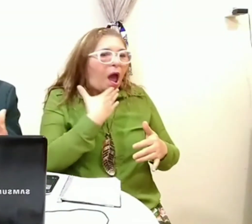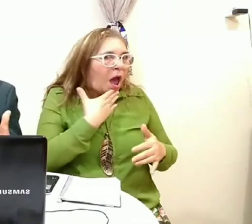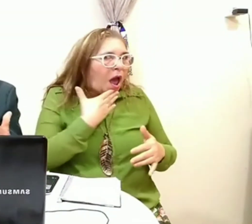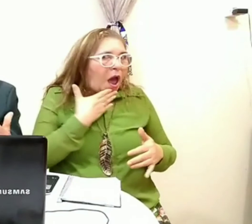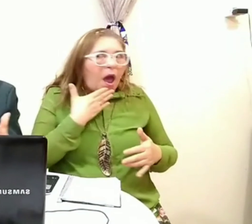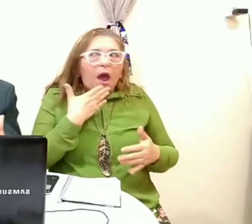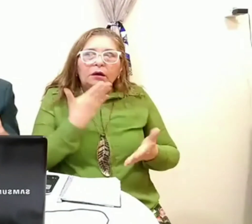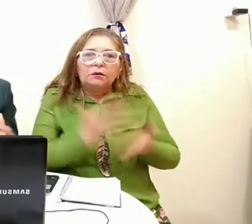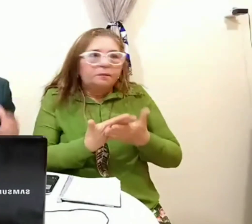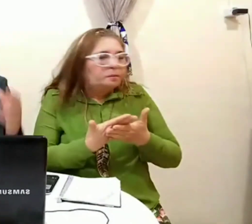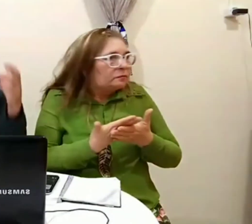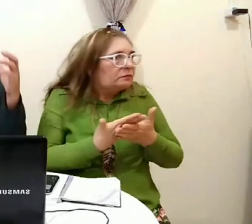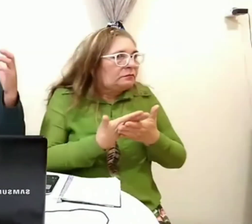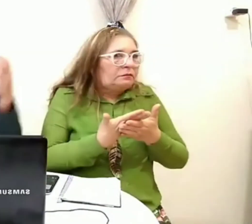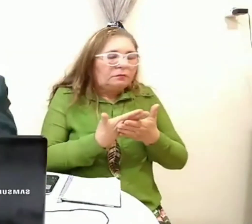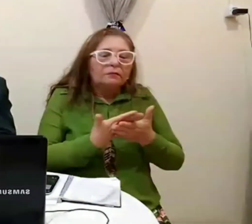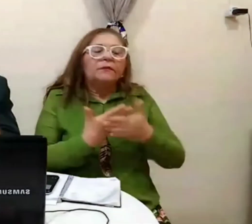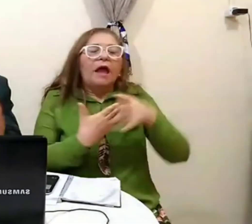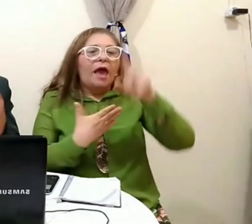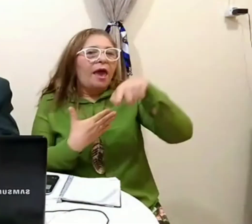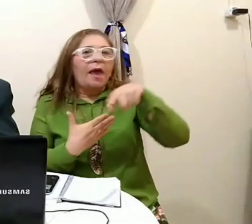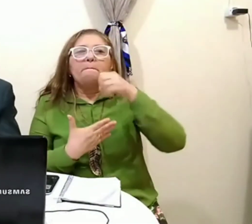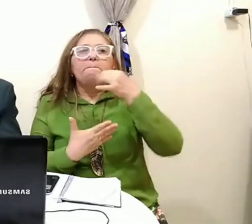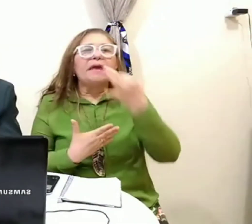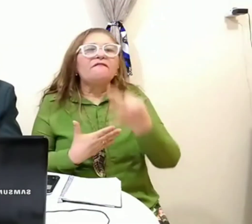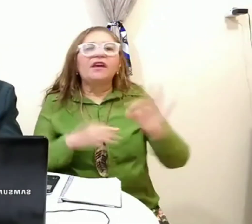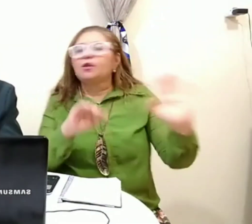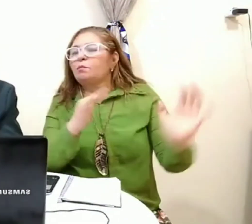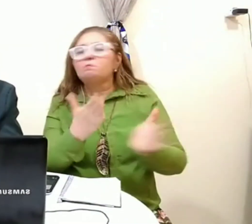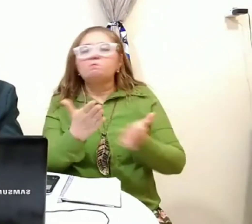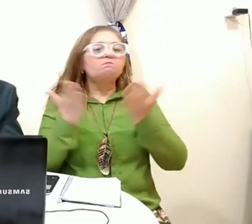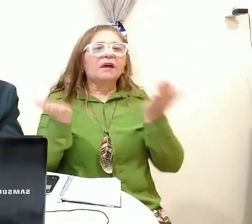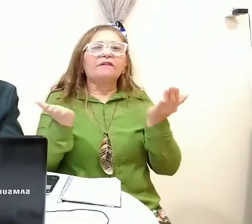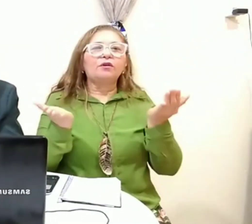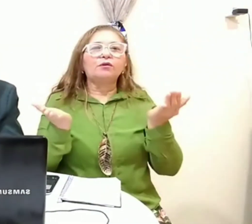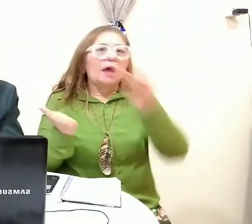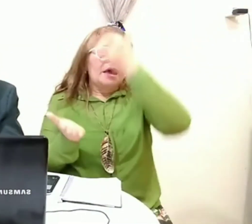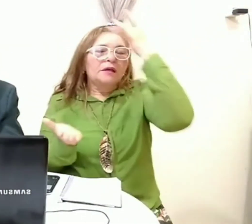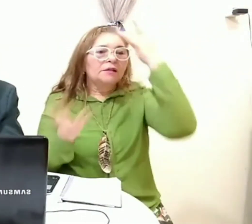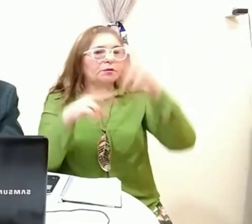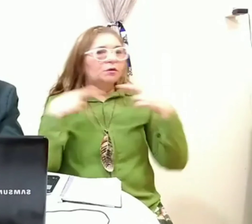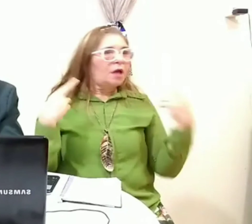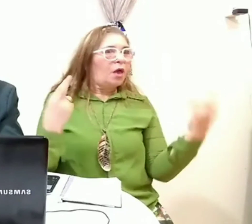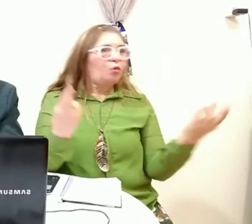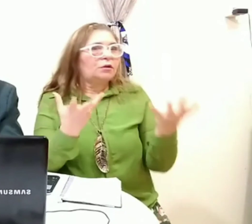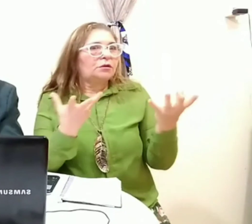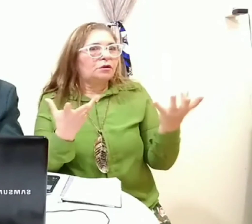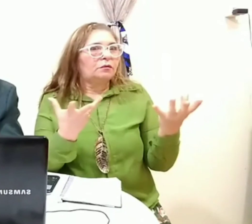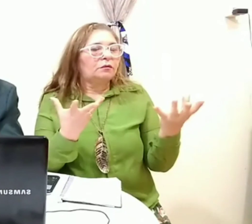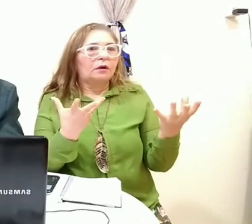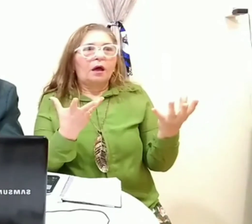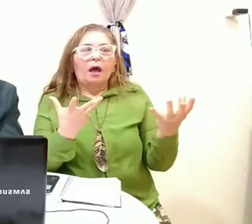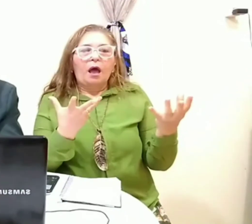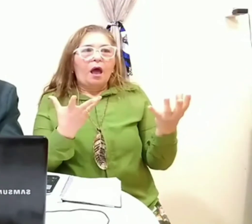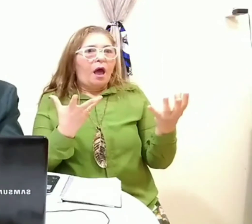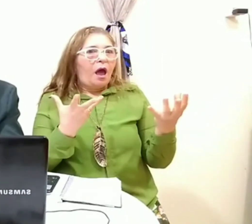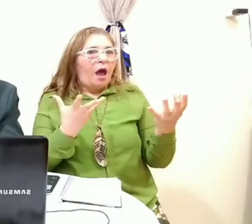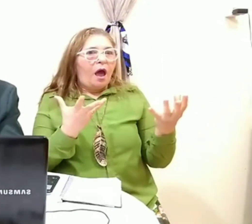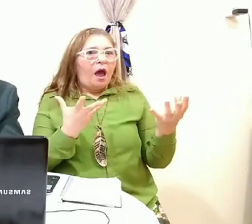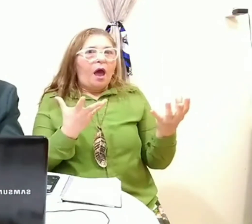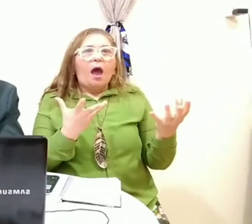sua pregação. O Espírito Santo vem sobre todos aqueles que estavam reunidos ali. Os fiéis que eram